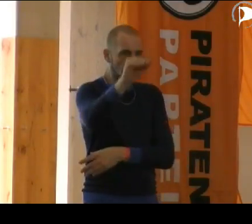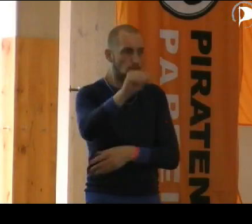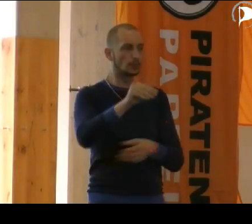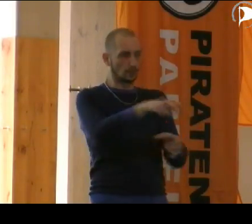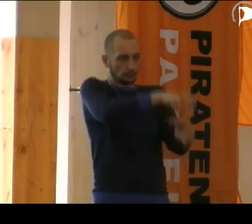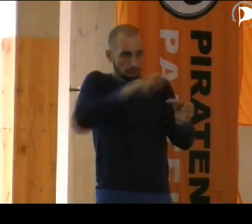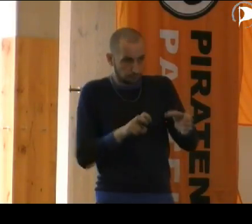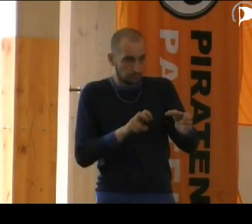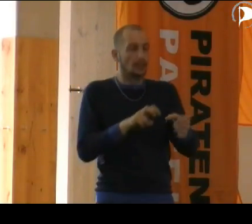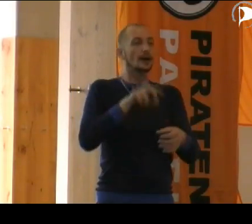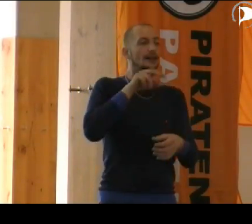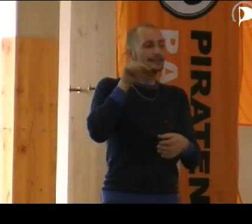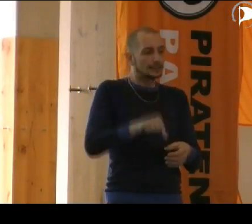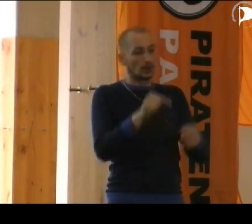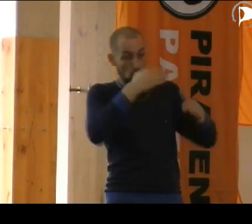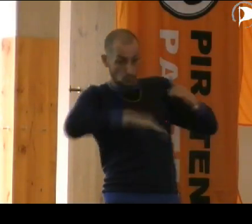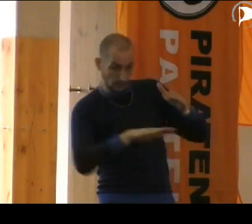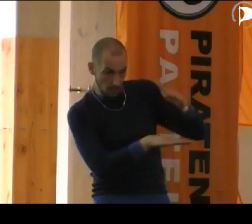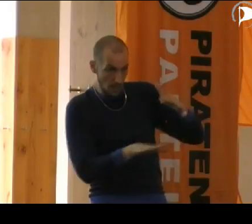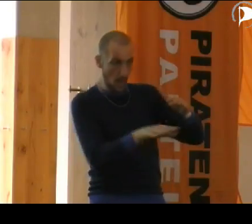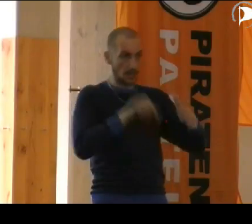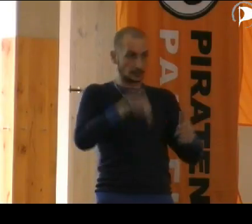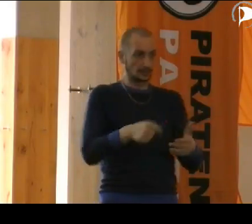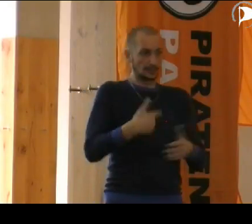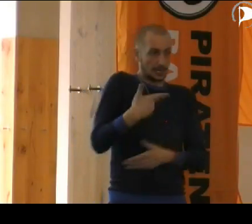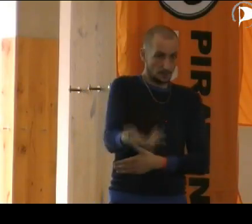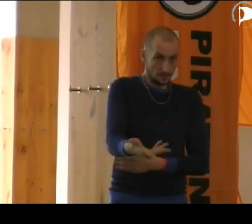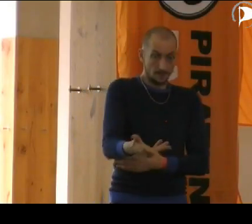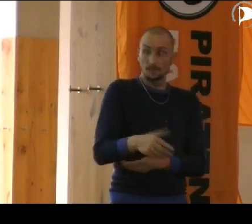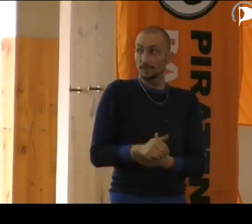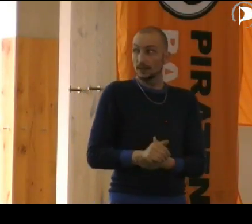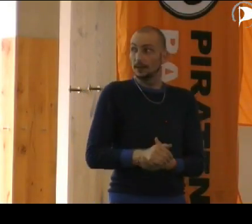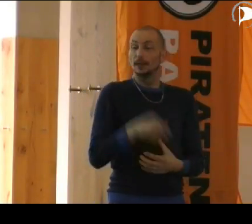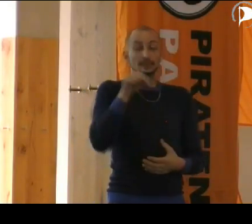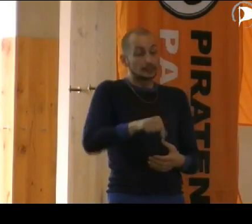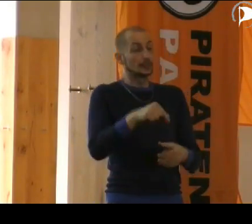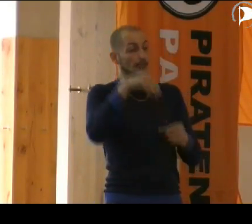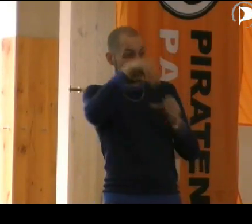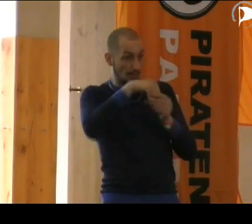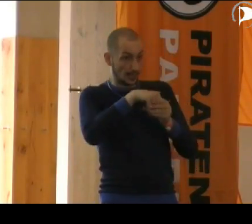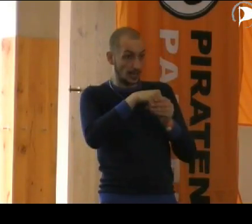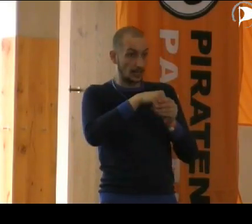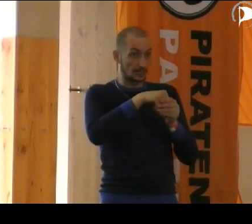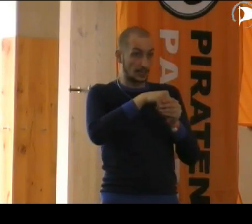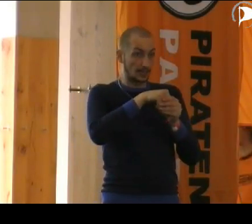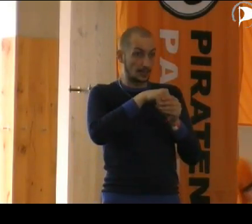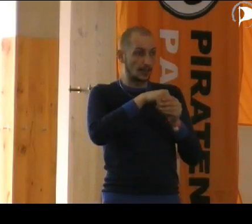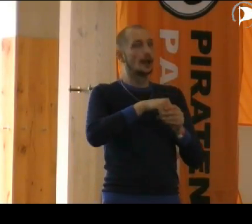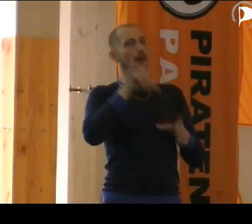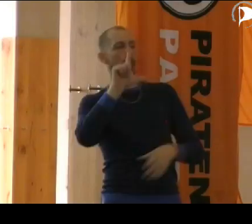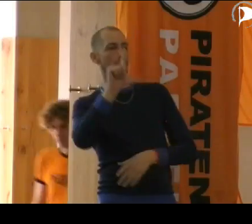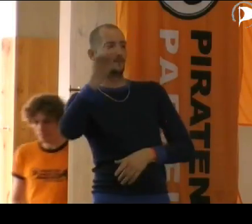dritten entsprechenden unter niedrigen welche zu einem gutteil tv